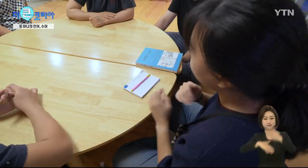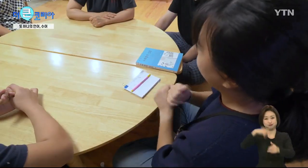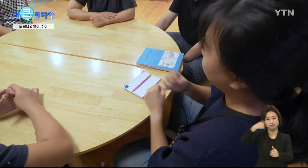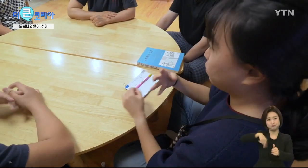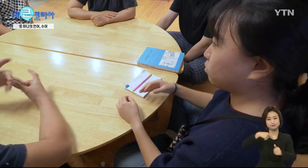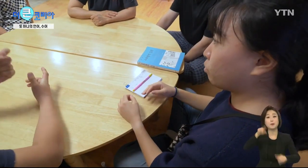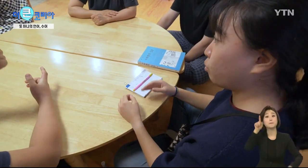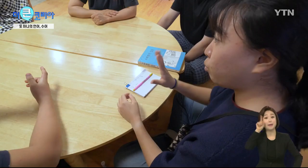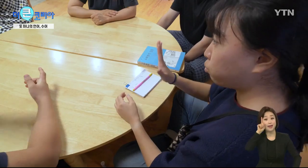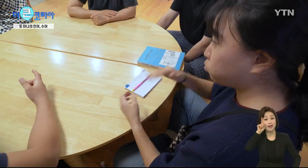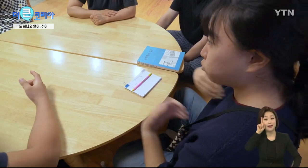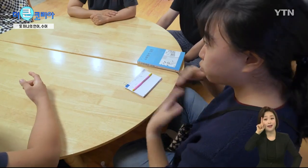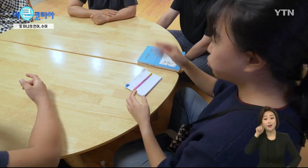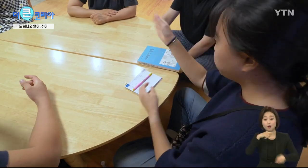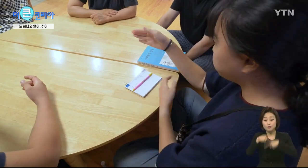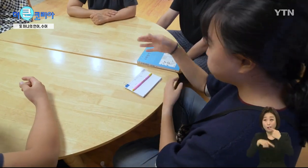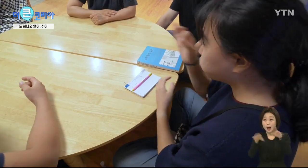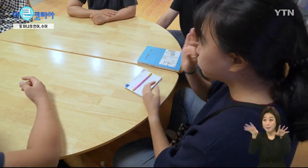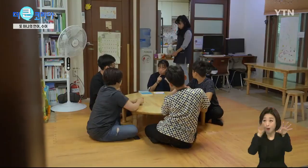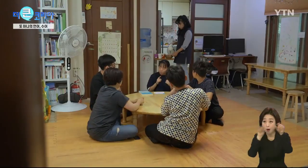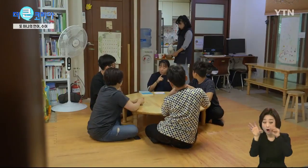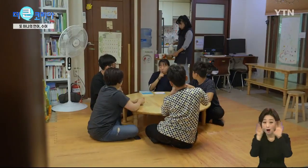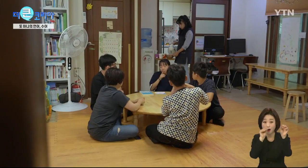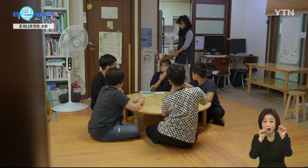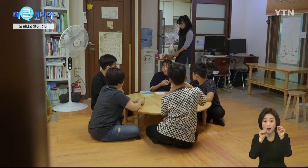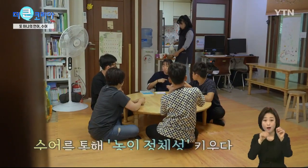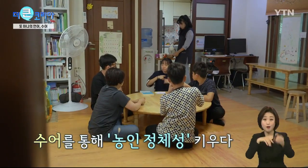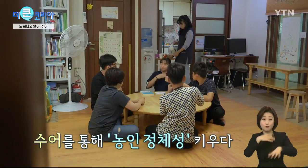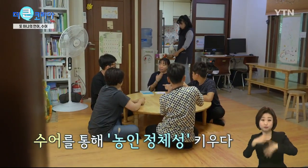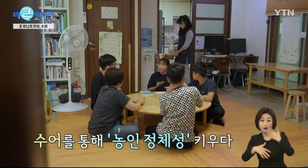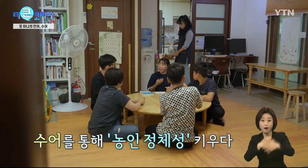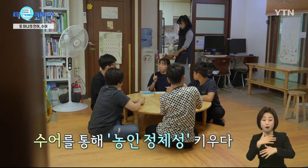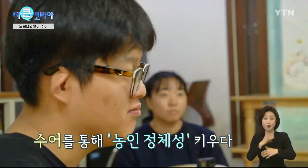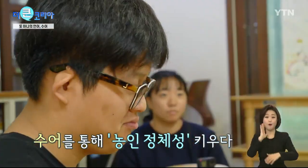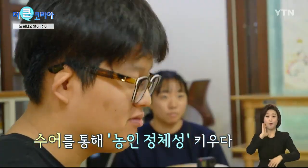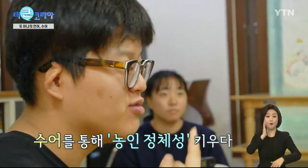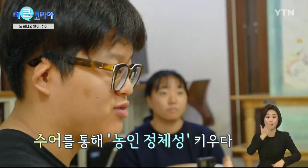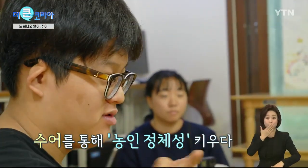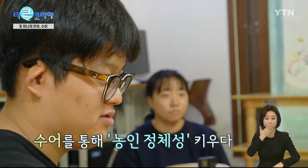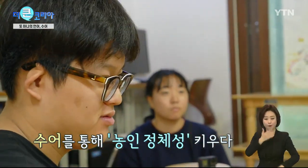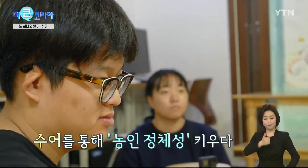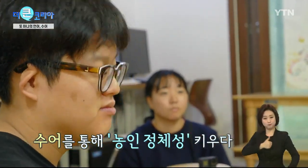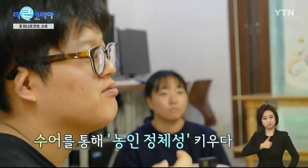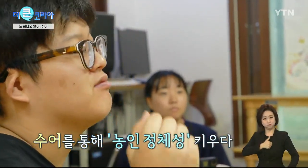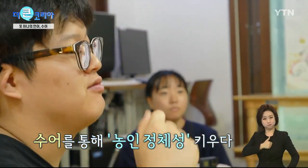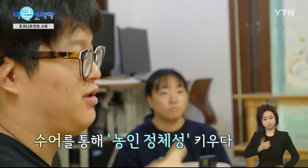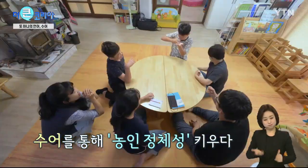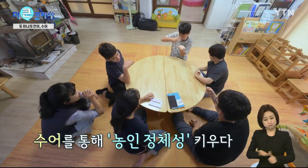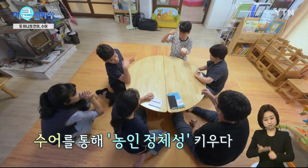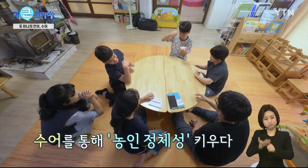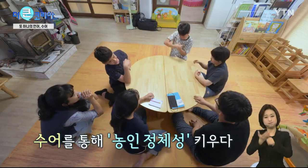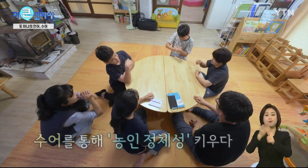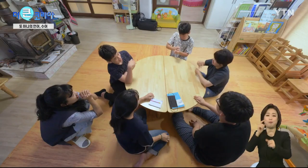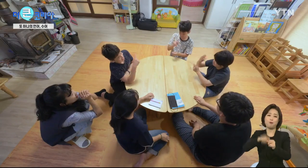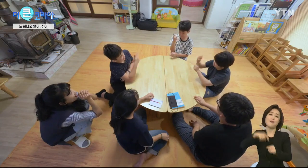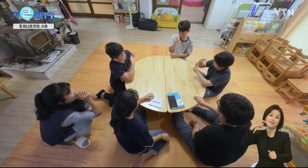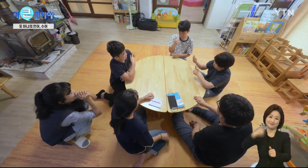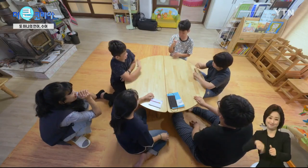소보사. 수어를 배우는 것뿐만 아니라 수어를 통해서 농인의 정체성을 키우는 것이